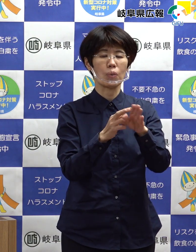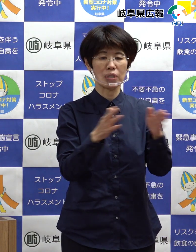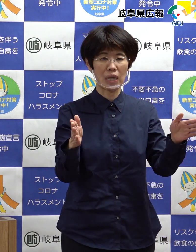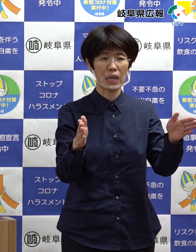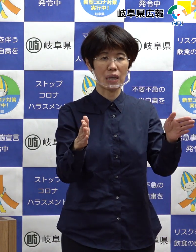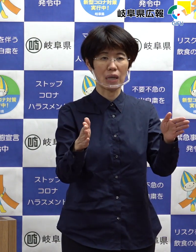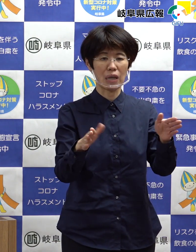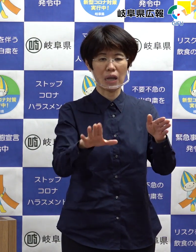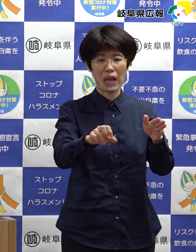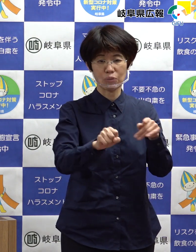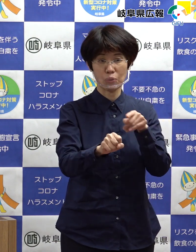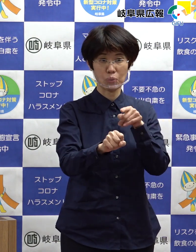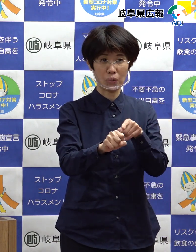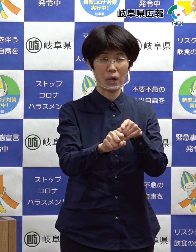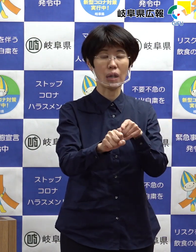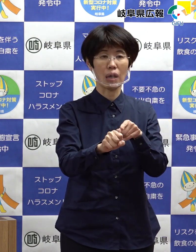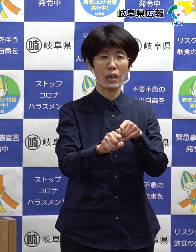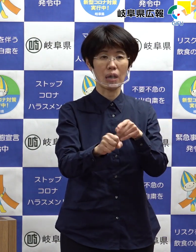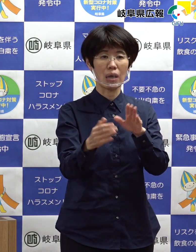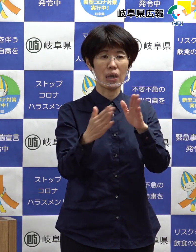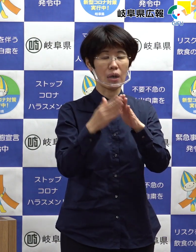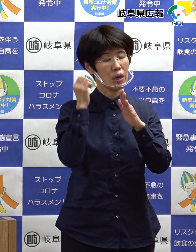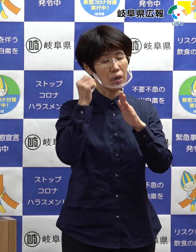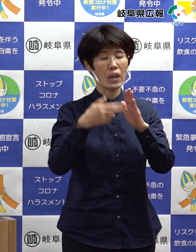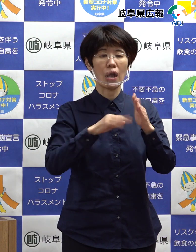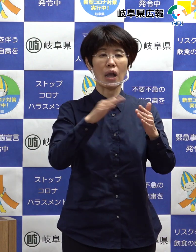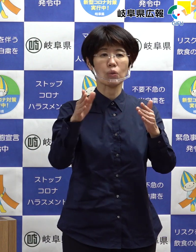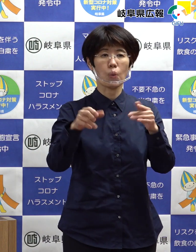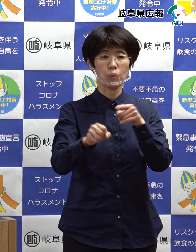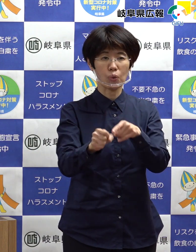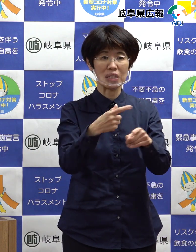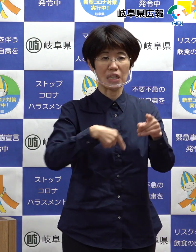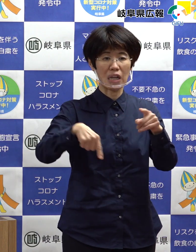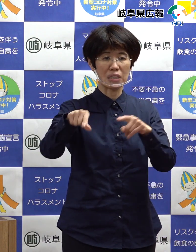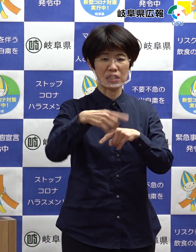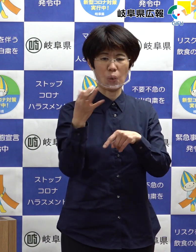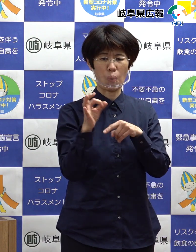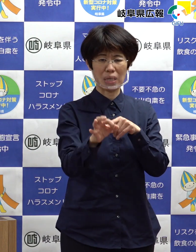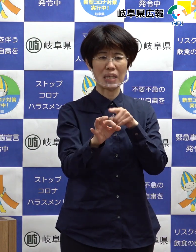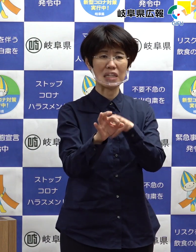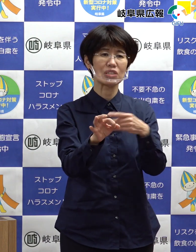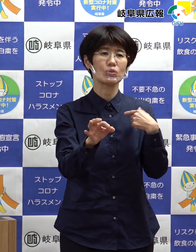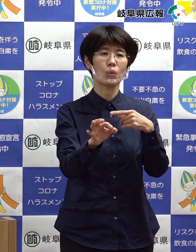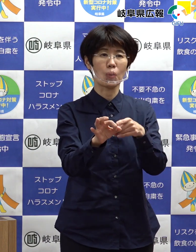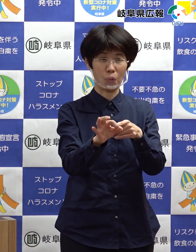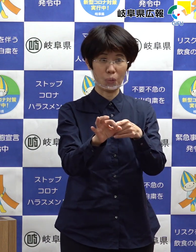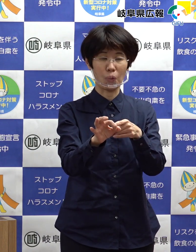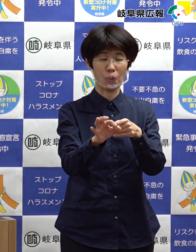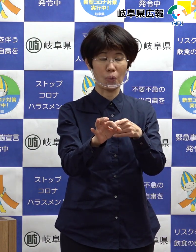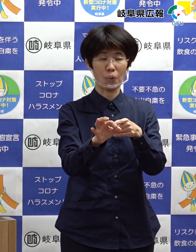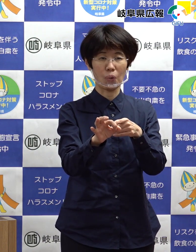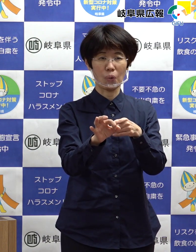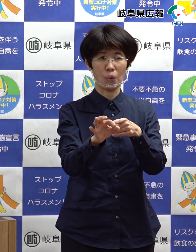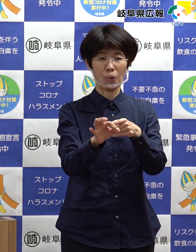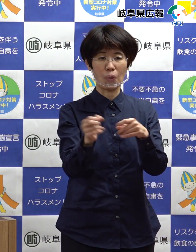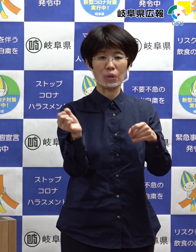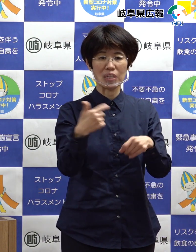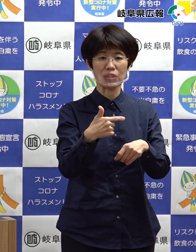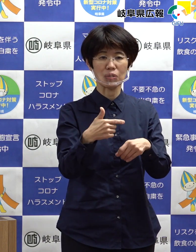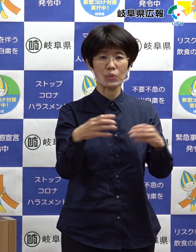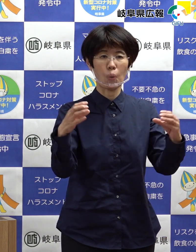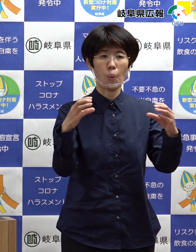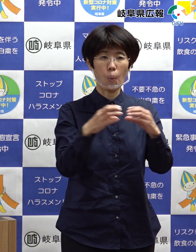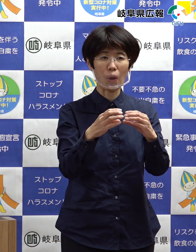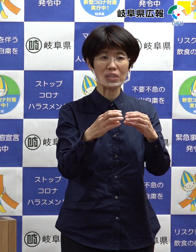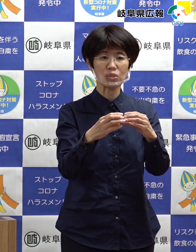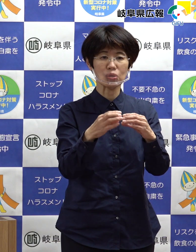病床の確保とか、あるいは宿泊施設の確保ということで、さらに資金が要りますので、まあ、緊急包括支援